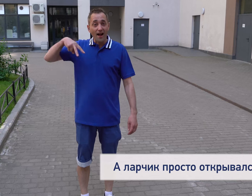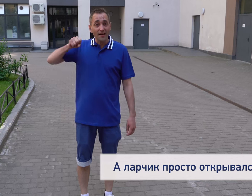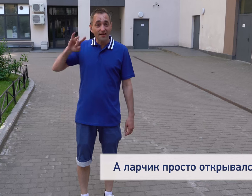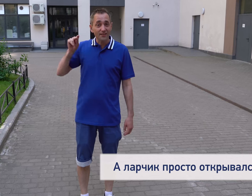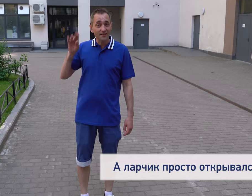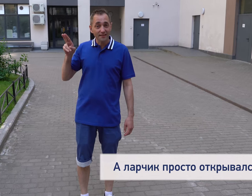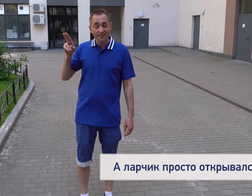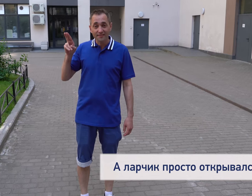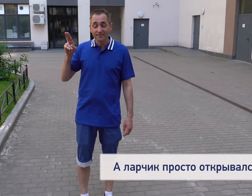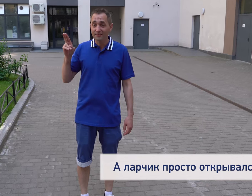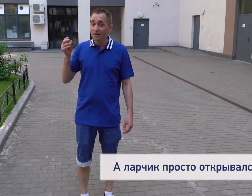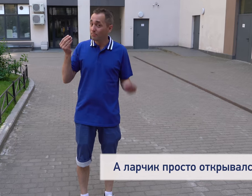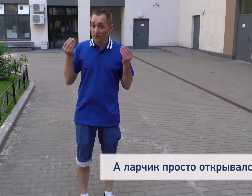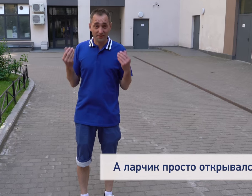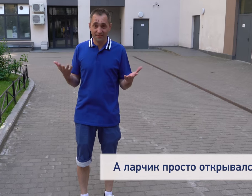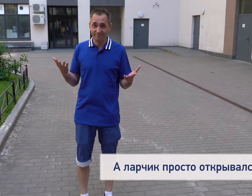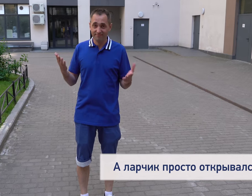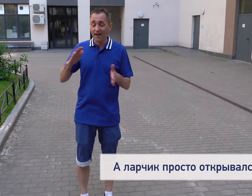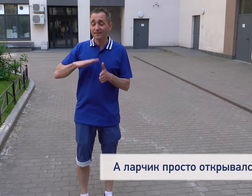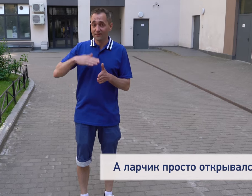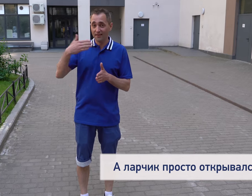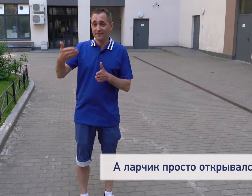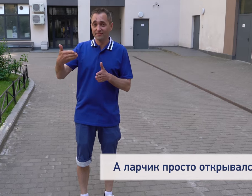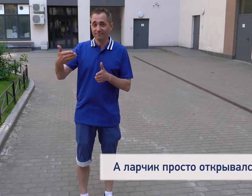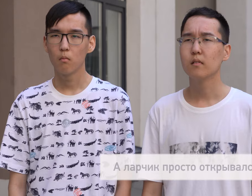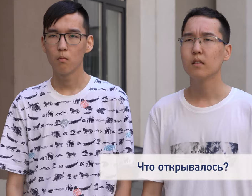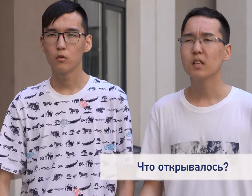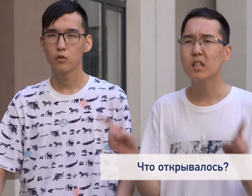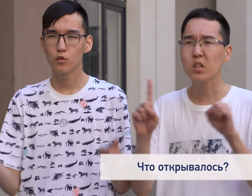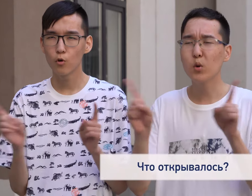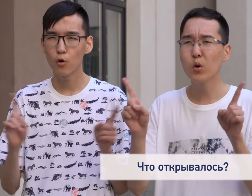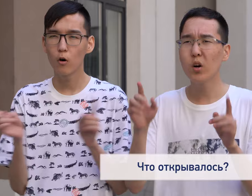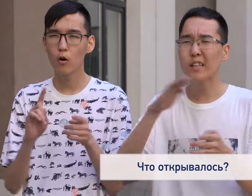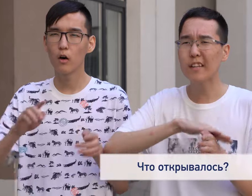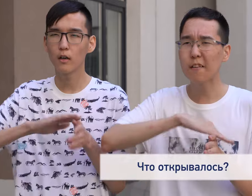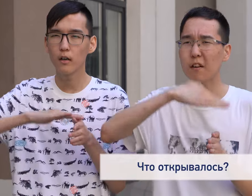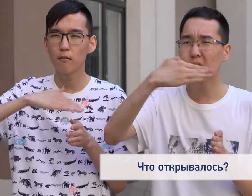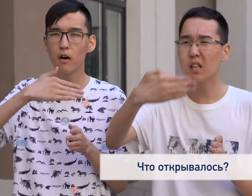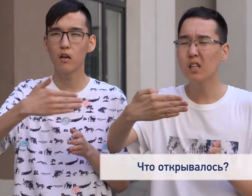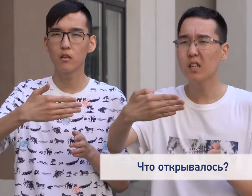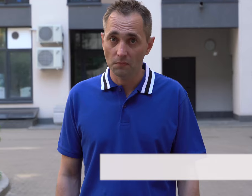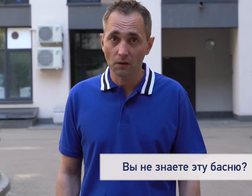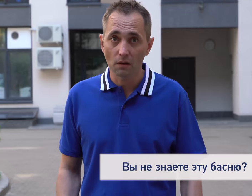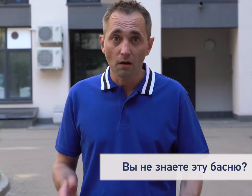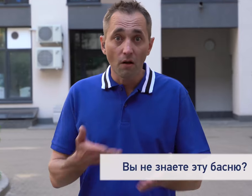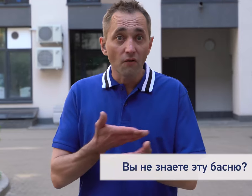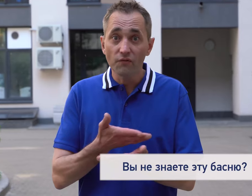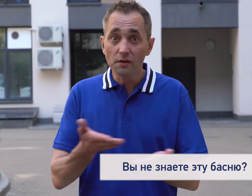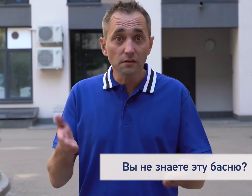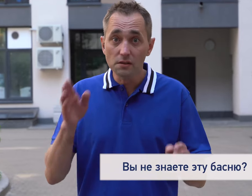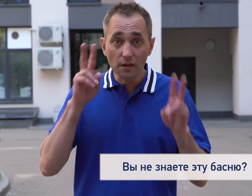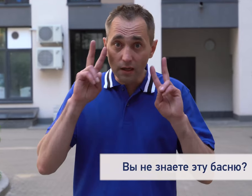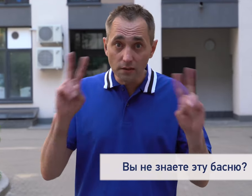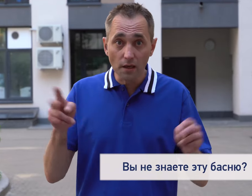А Ларчик просто открывался. Что открывалось?